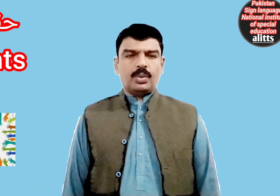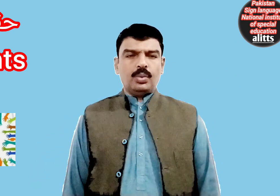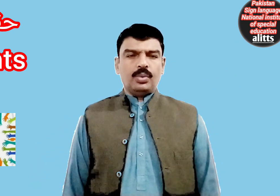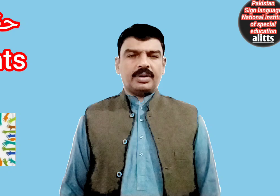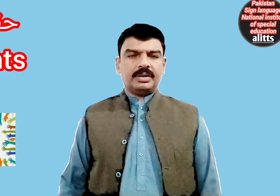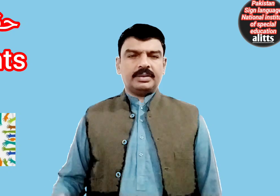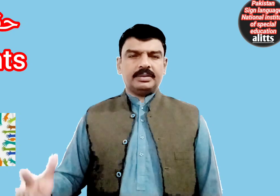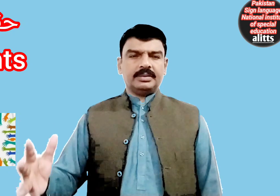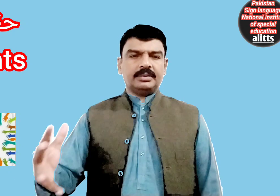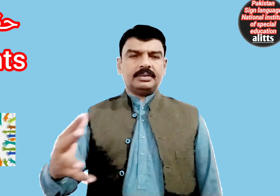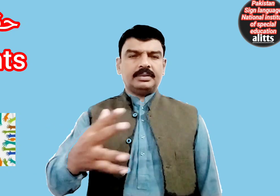हकूक,